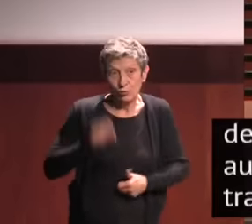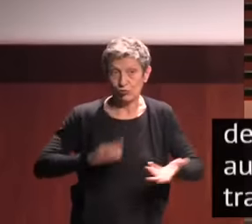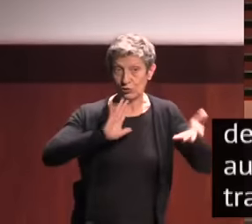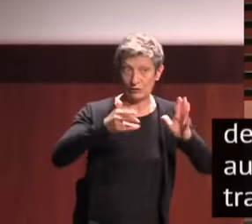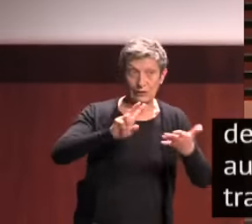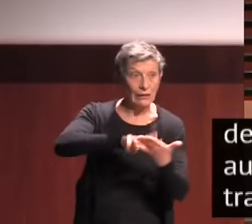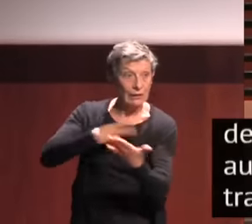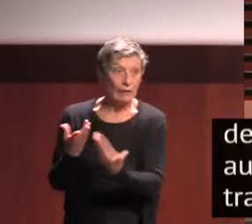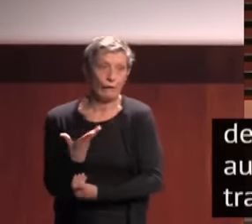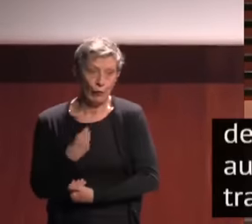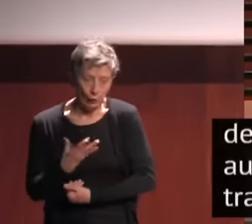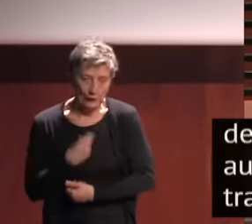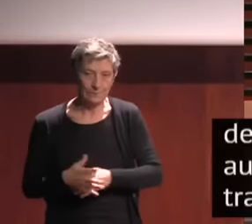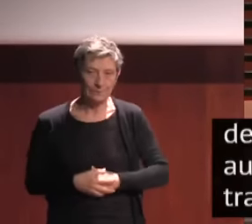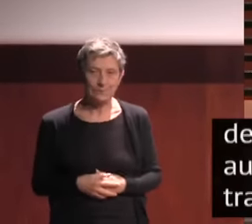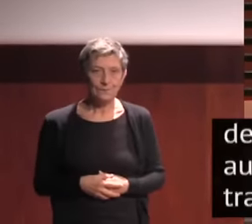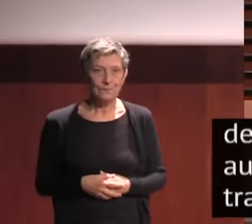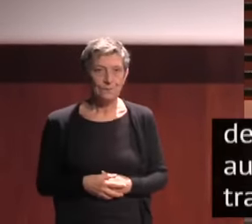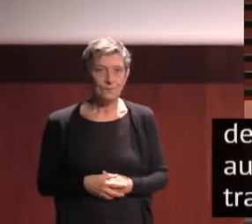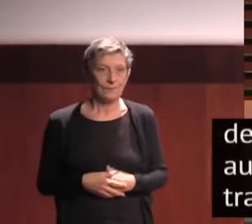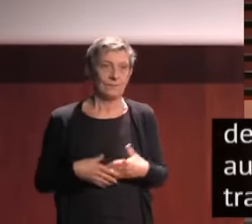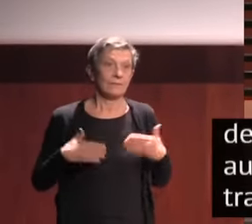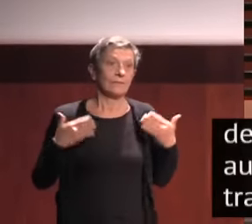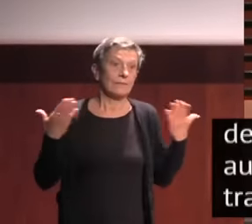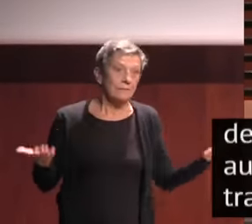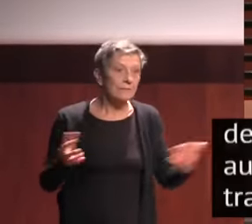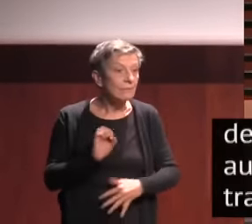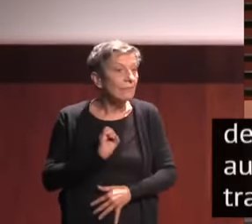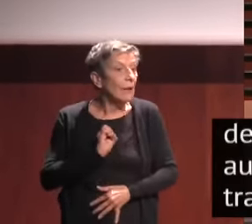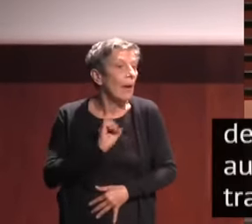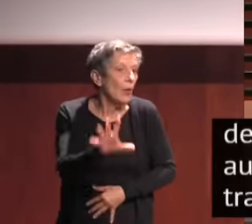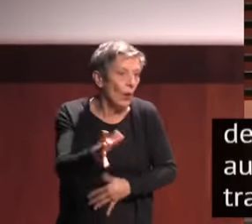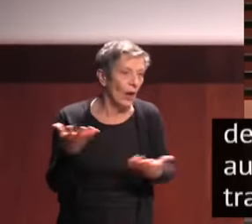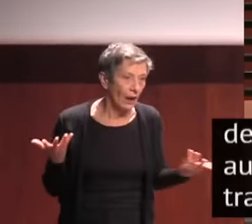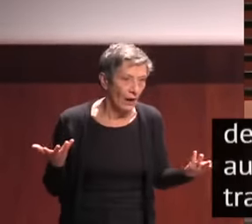vers le français. Alors, Emmanuel Laborie, je reviens